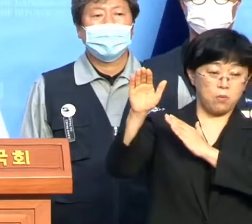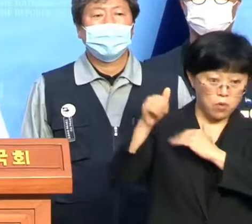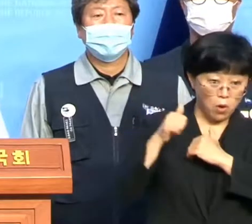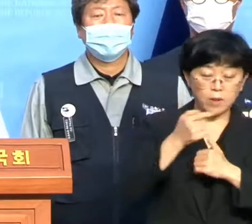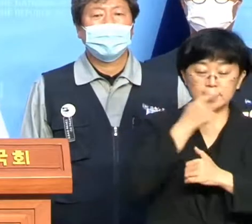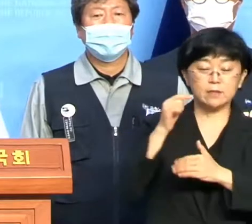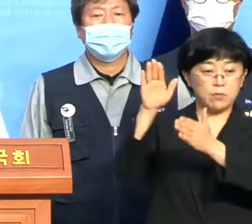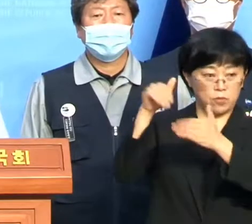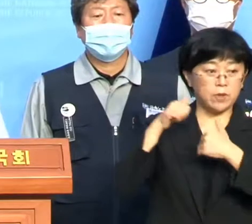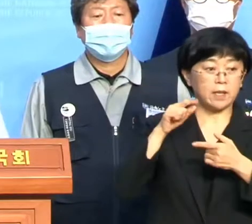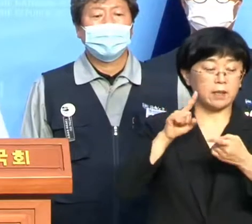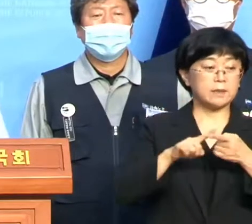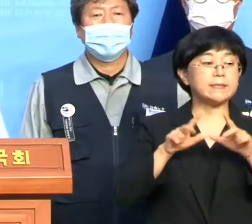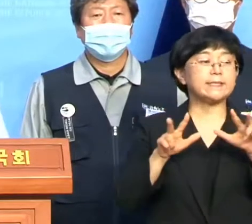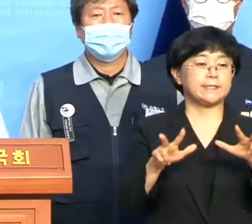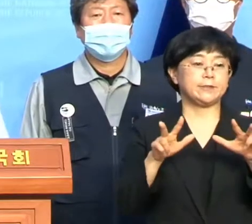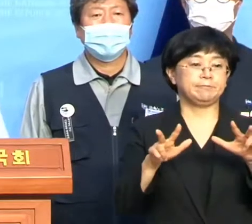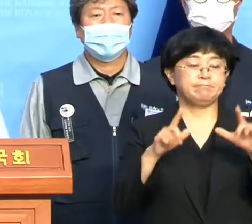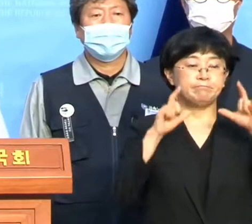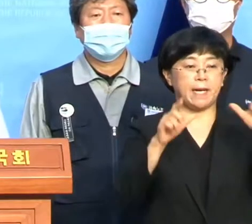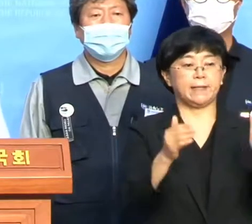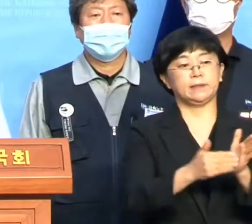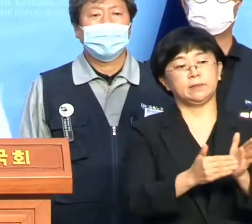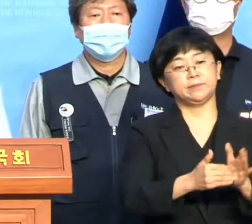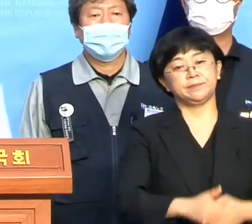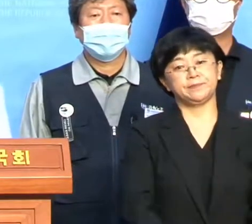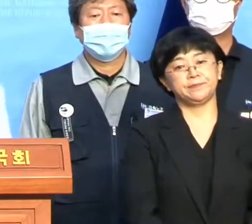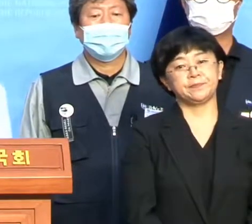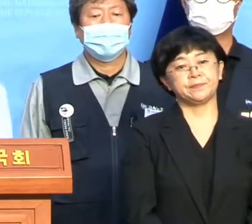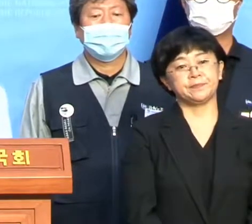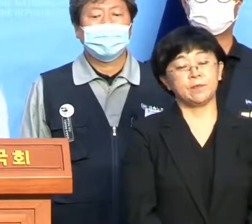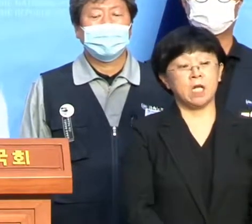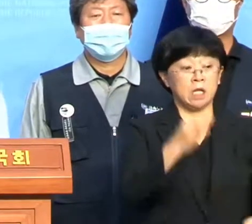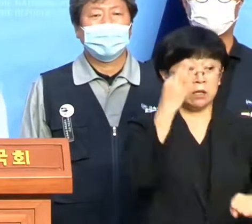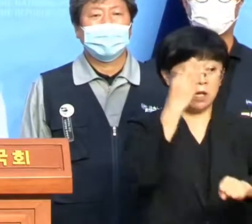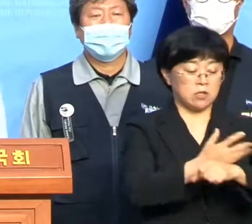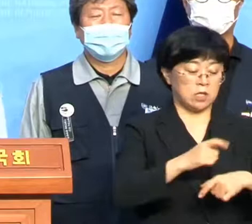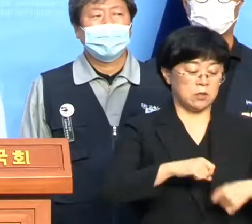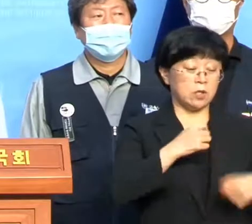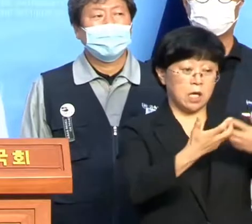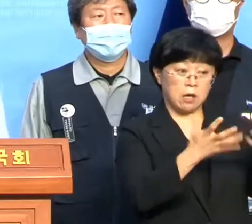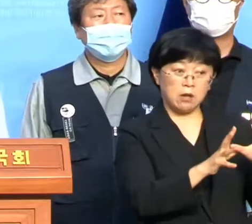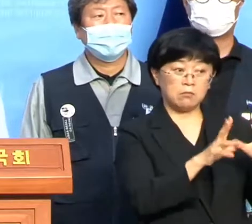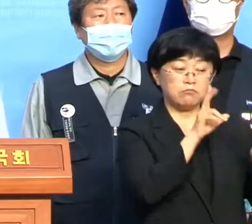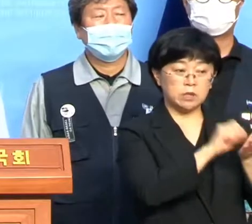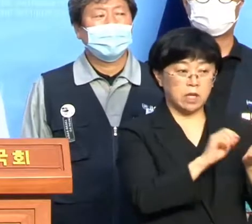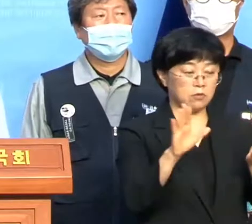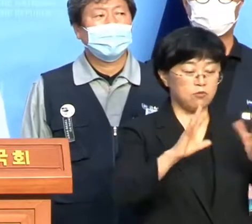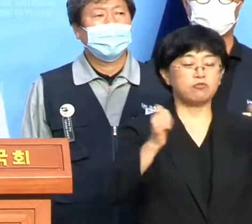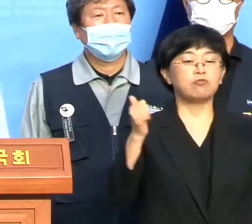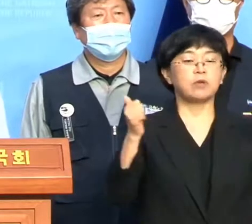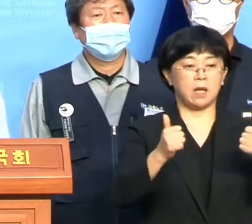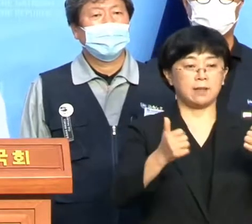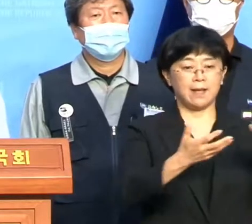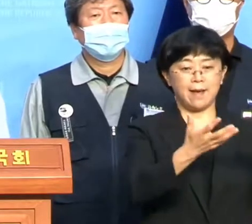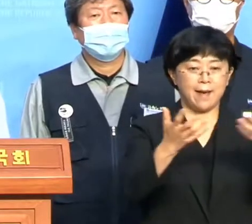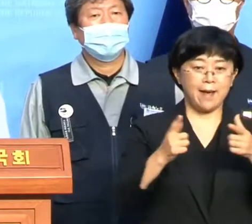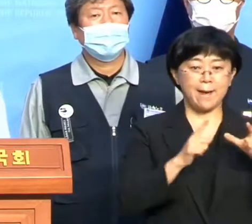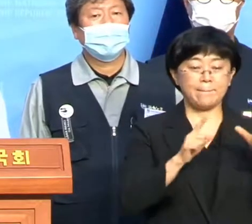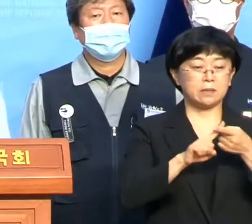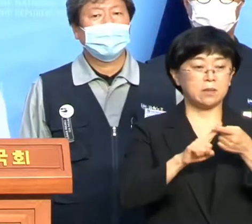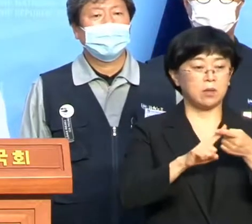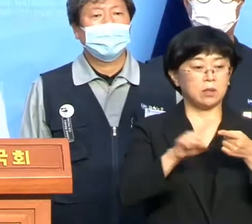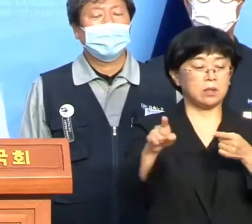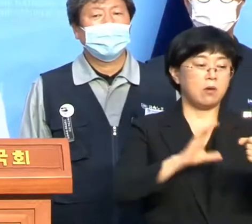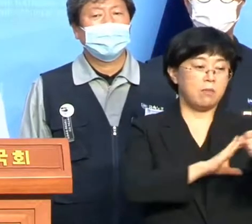소환하게 따라고 지금 공원 하셨습니다 이건 단순히 정의당 의 문제가 아니라 국회가 이러한 갑질 횡포와